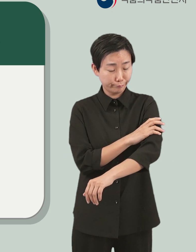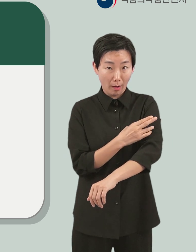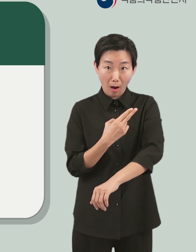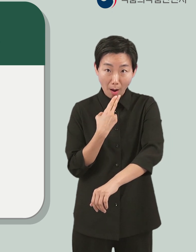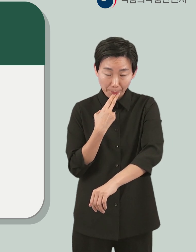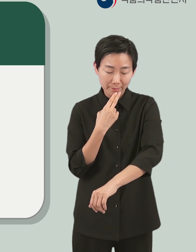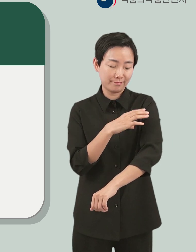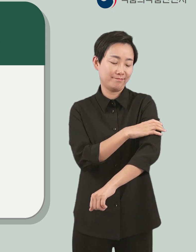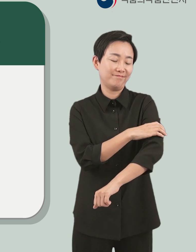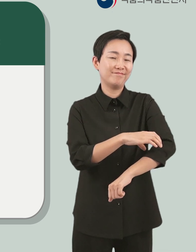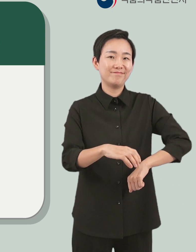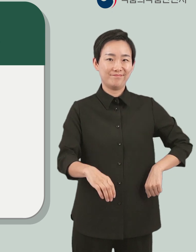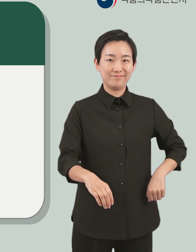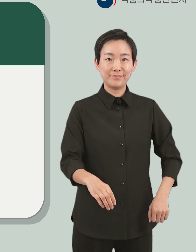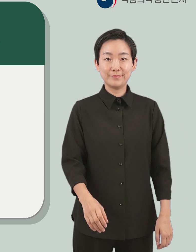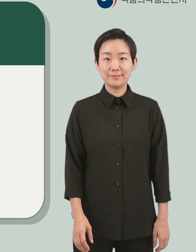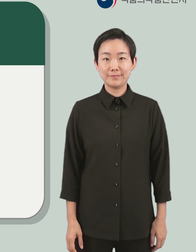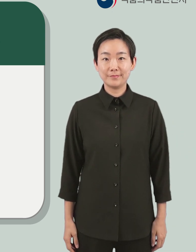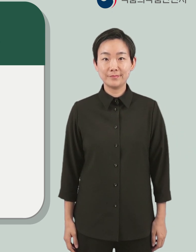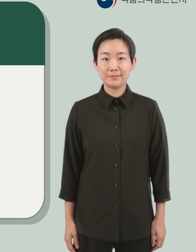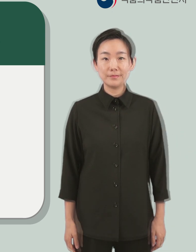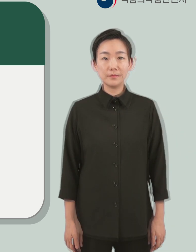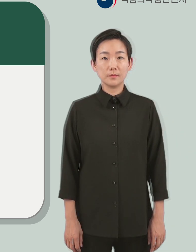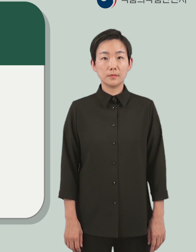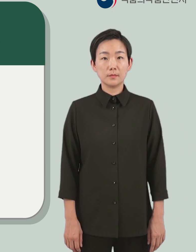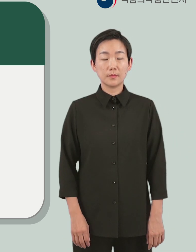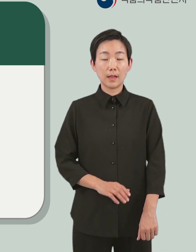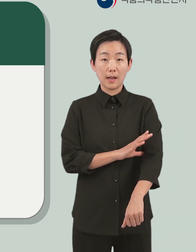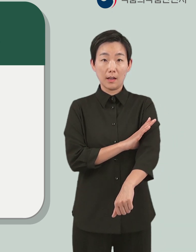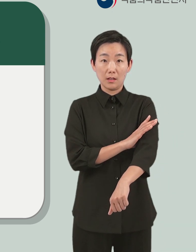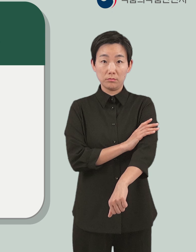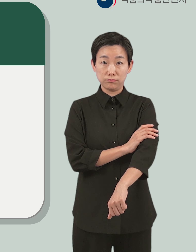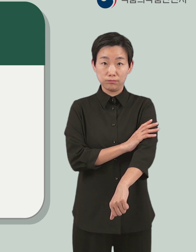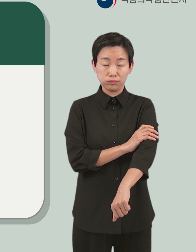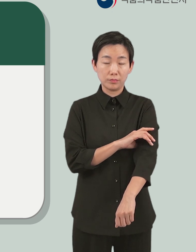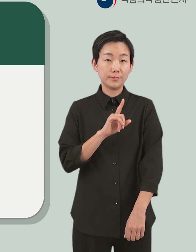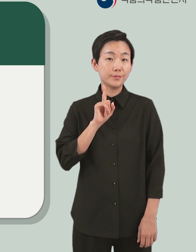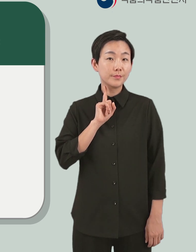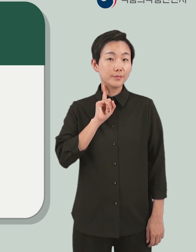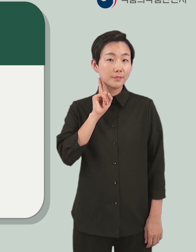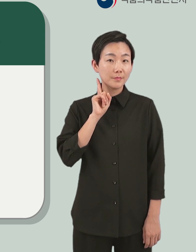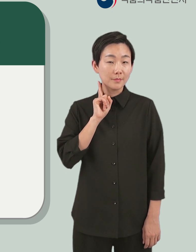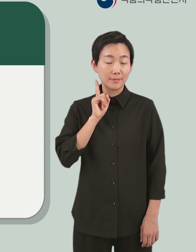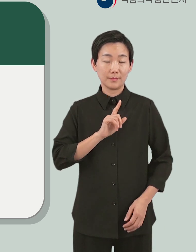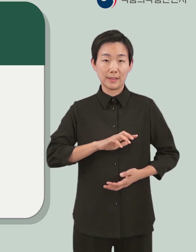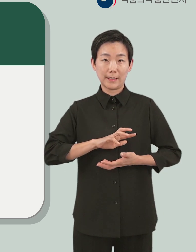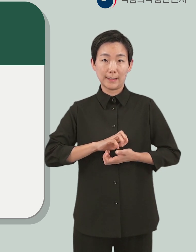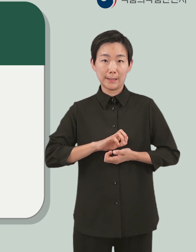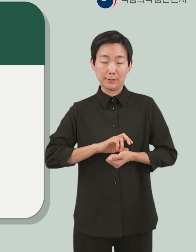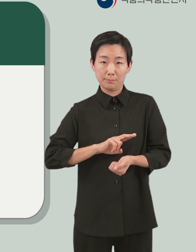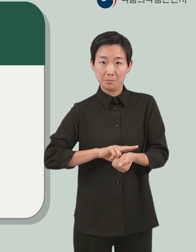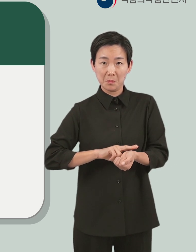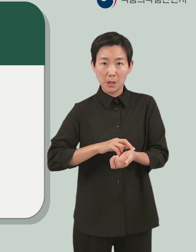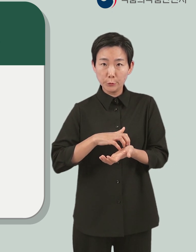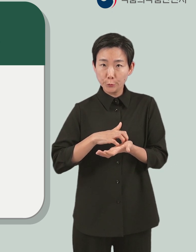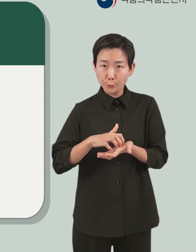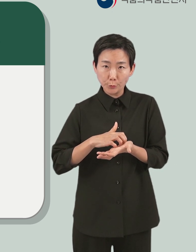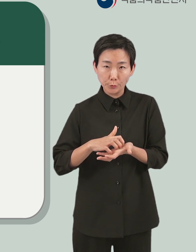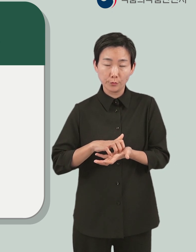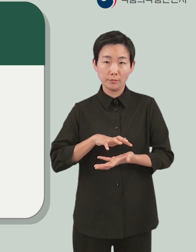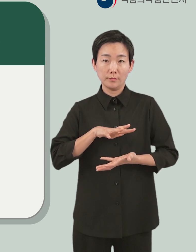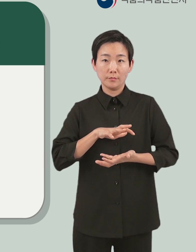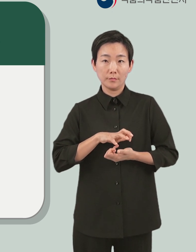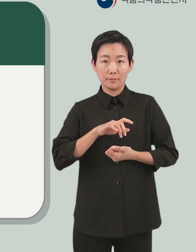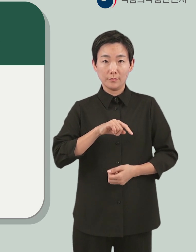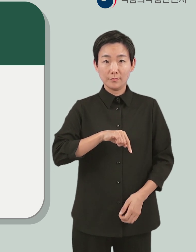뒤 작동시키며 측정 중 커프가 수축하지 않을 때 즉시 제거합니다. 본 의료기기는 혈압, 심박수,